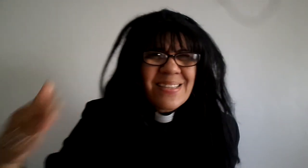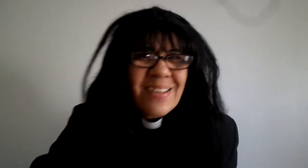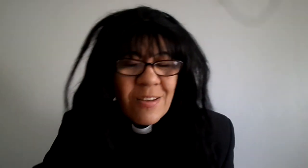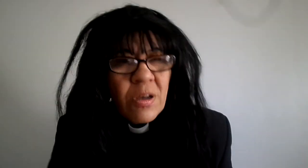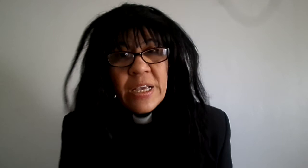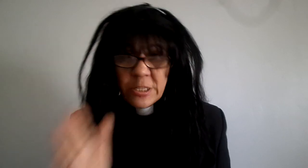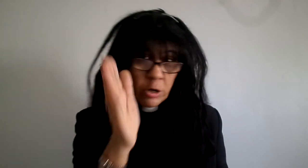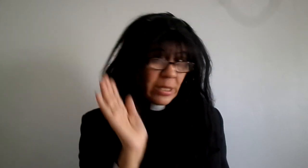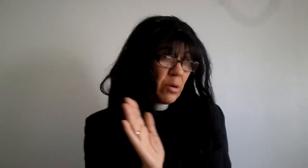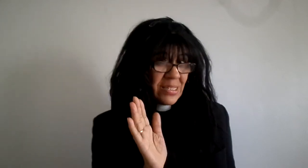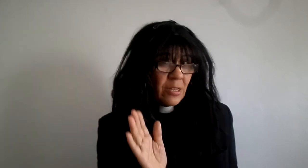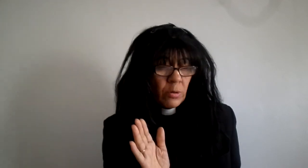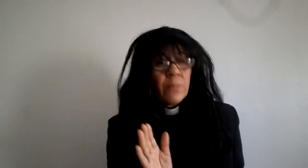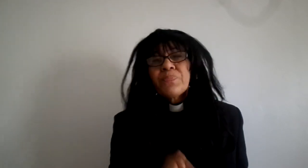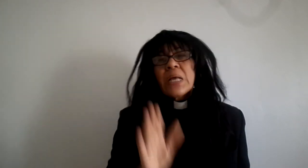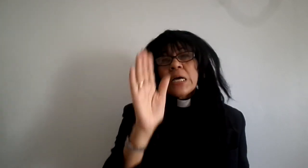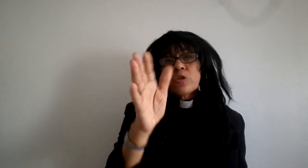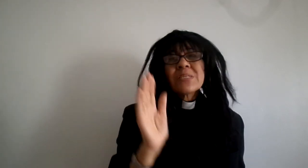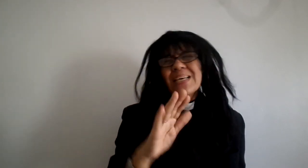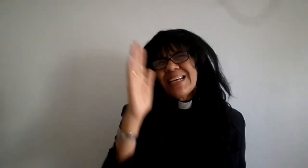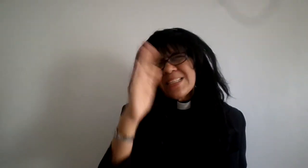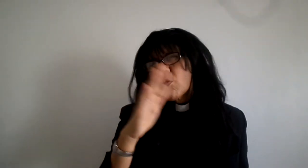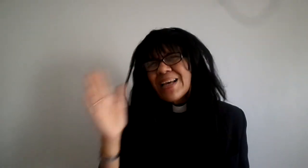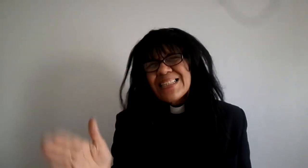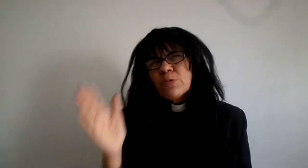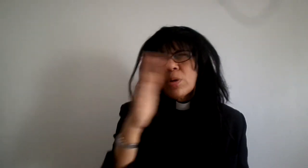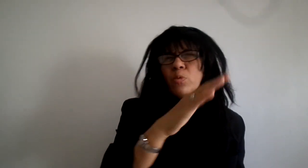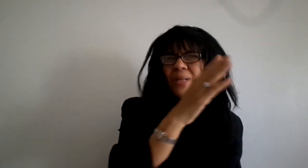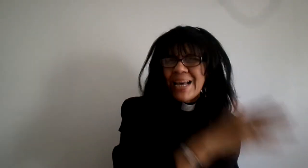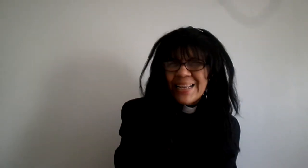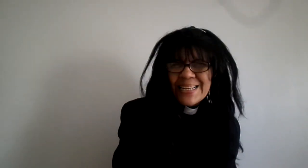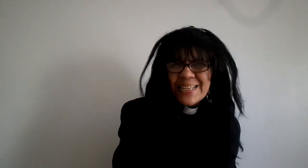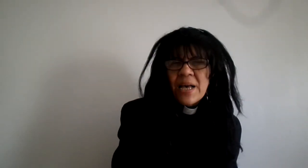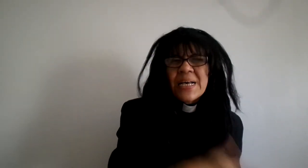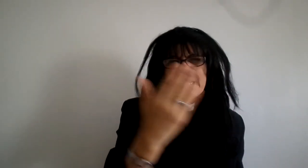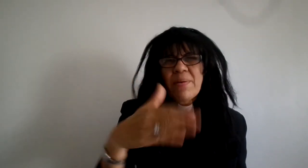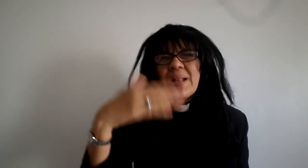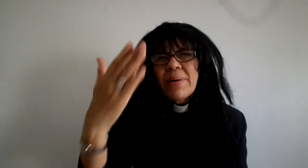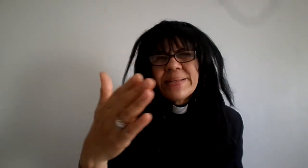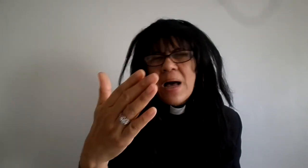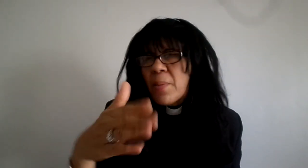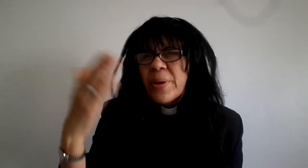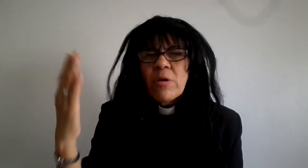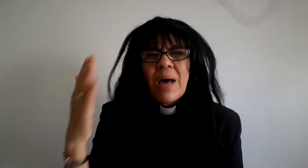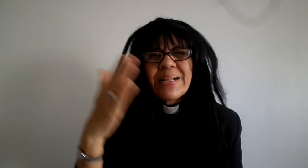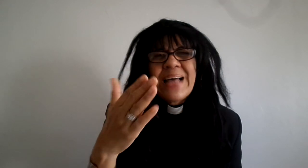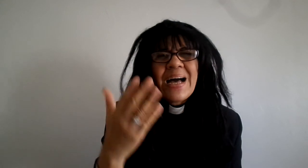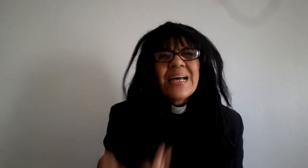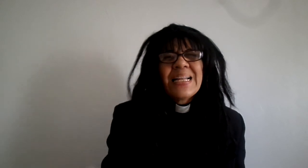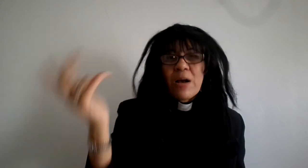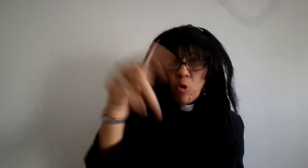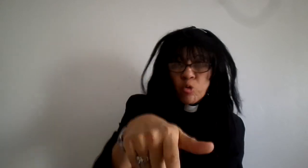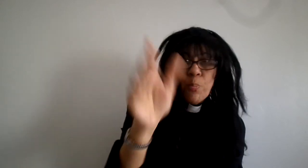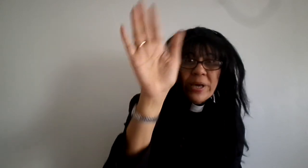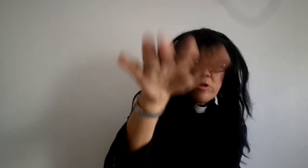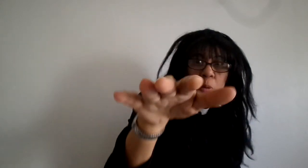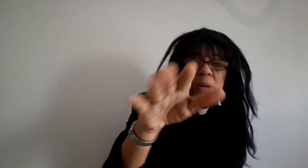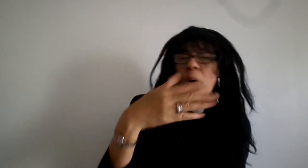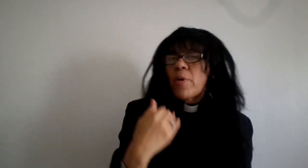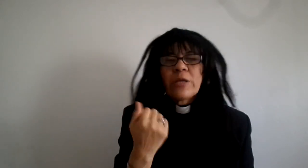de Dios. Eso es lo que estamos haciendo. Entonces, eso es lo que hace todo el mundo en las iglesias. Saben la verdad, pero la verdad la confumpen ellos mismos porque no